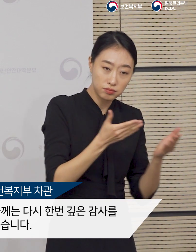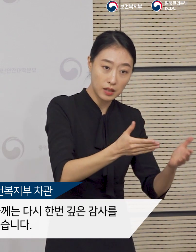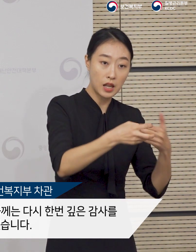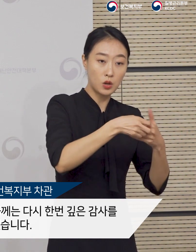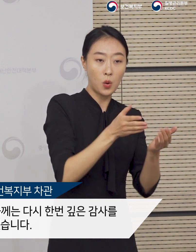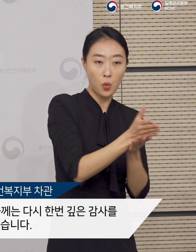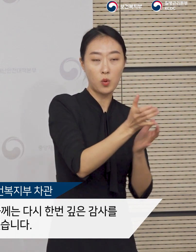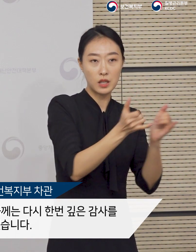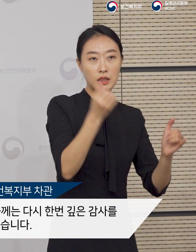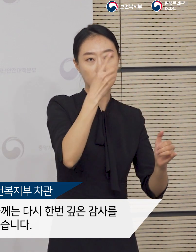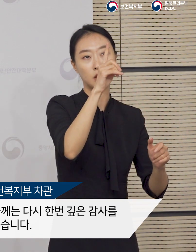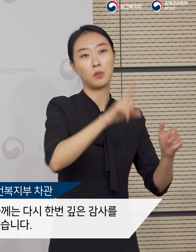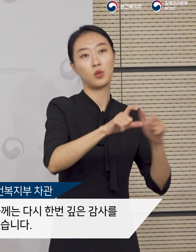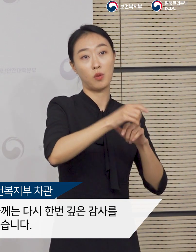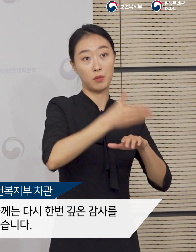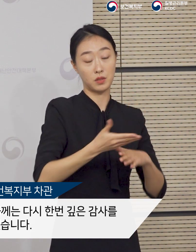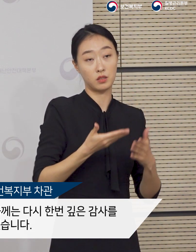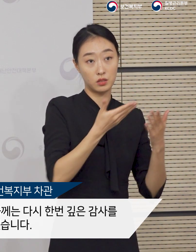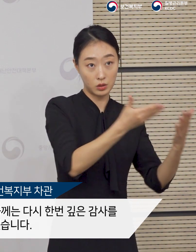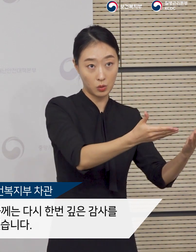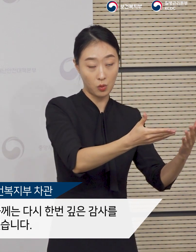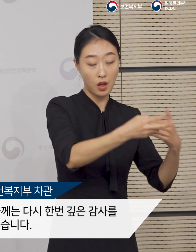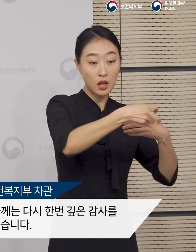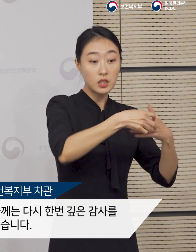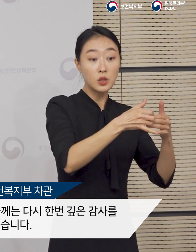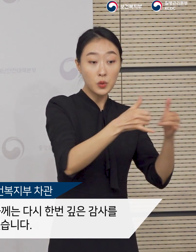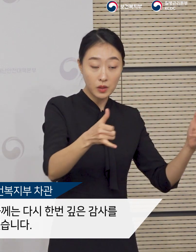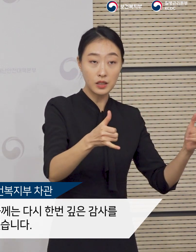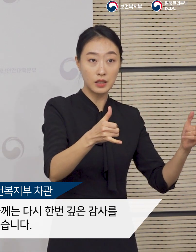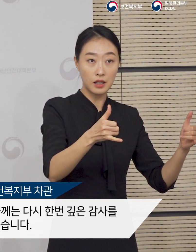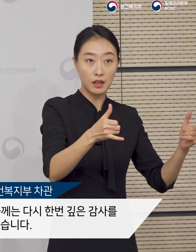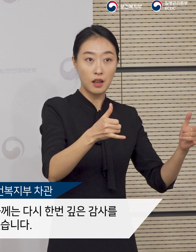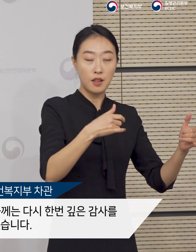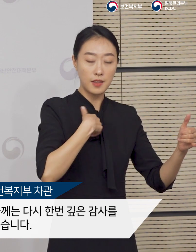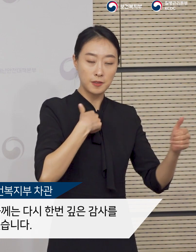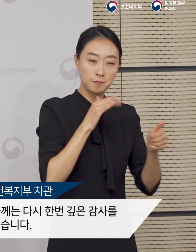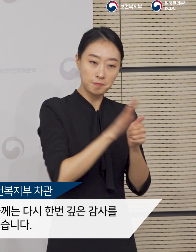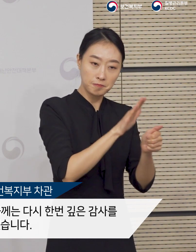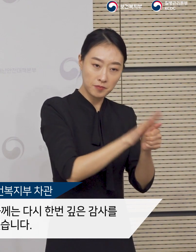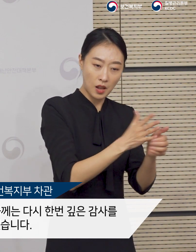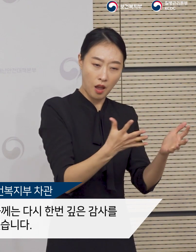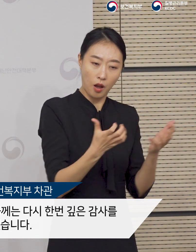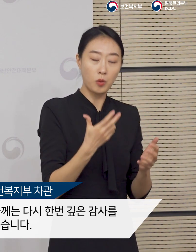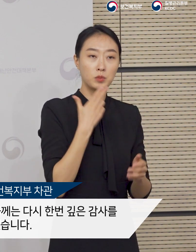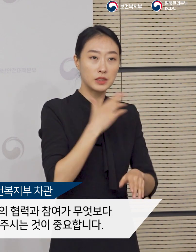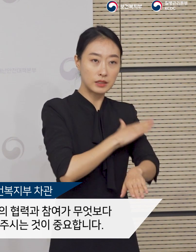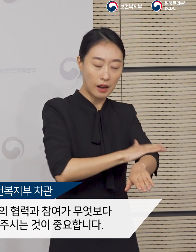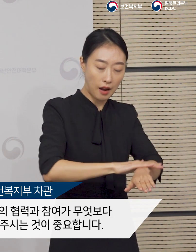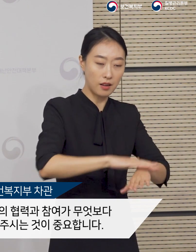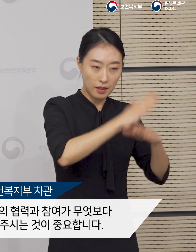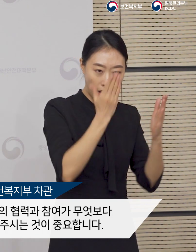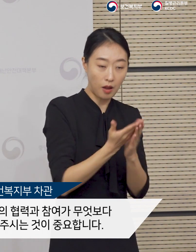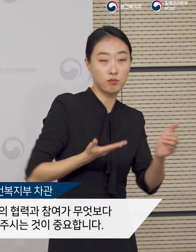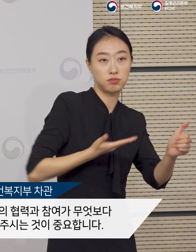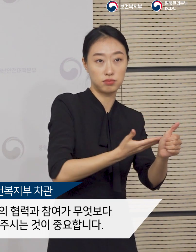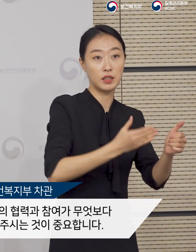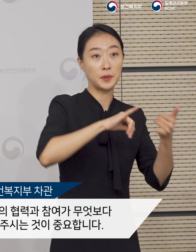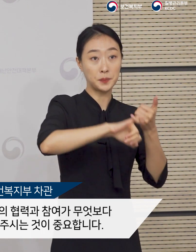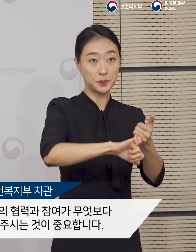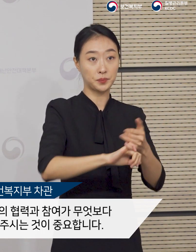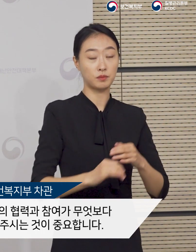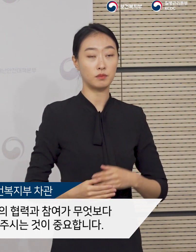감사를 드리며 정부는 의료인에 대한 지원을 아끼지 않겠습니다. 코로나19의 확산을